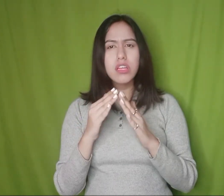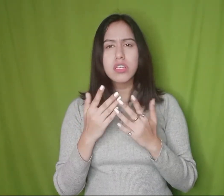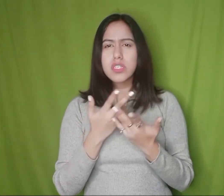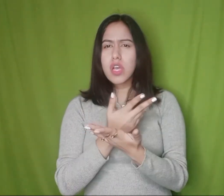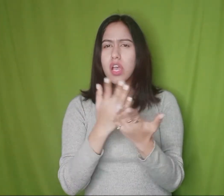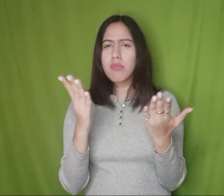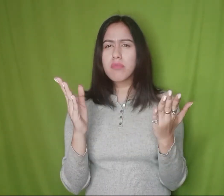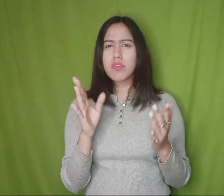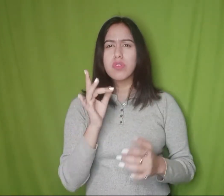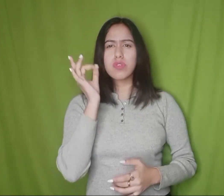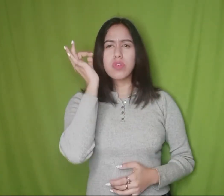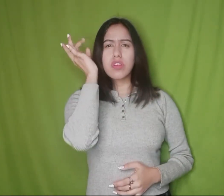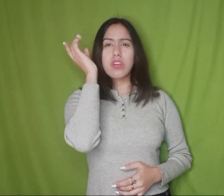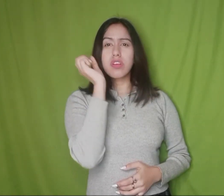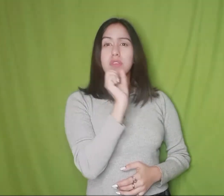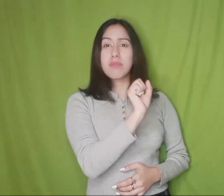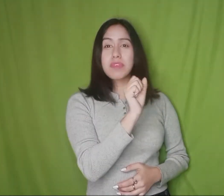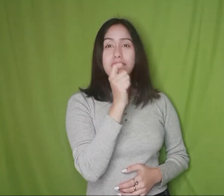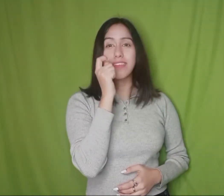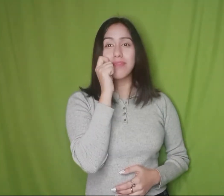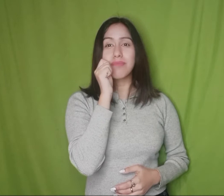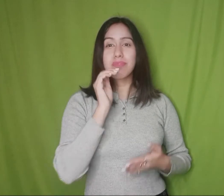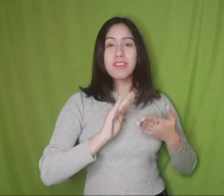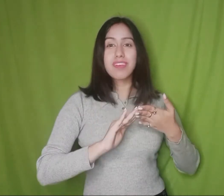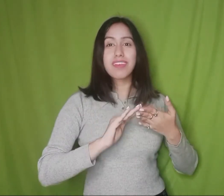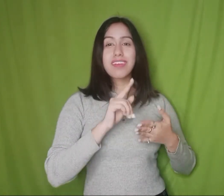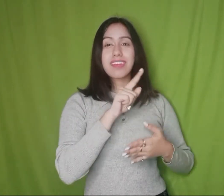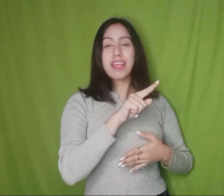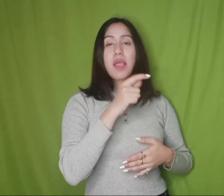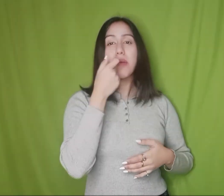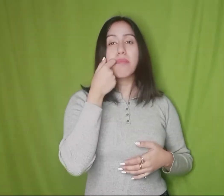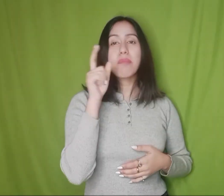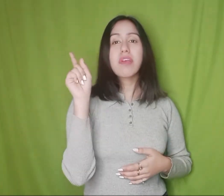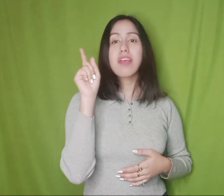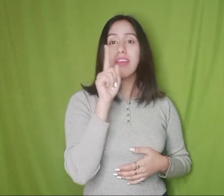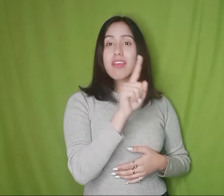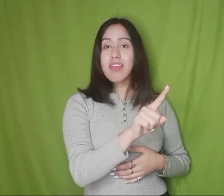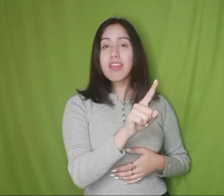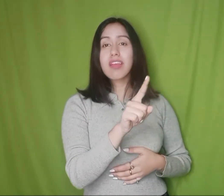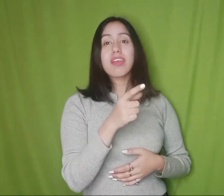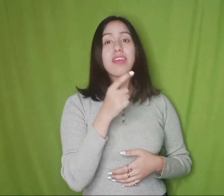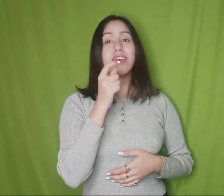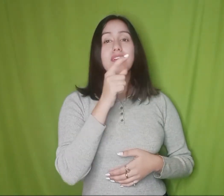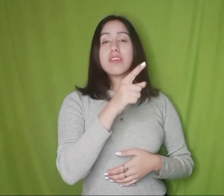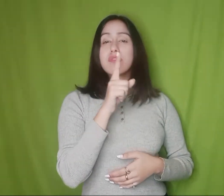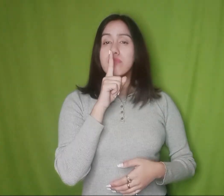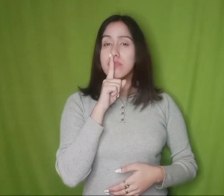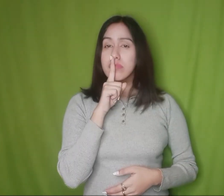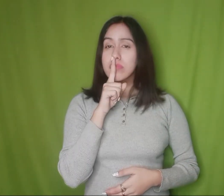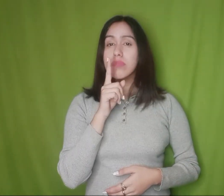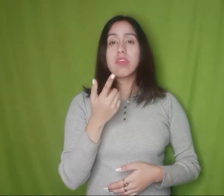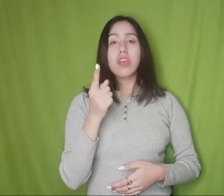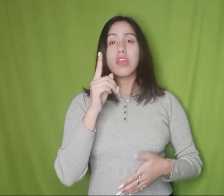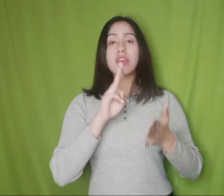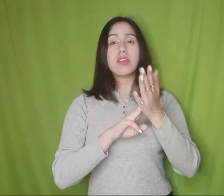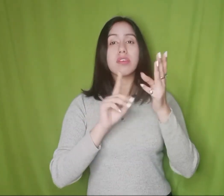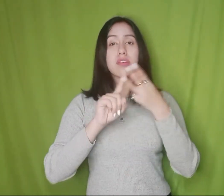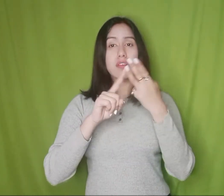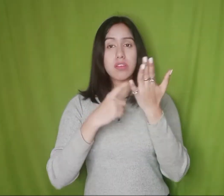वेश में आंगन के बीचों बीच खड़ी थी। राणा सांगा भयंकर गुस्से में लग रहे थे। उदा राणा के